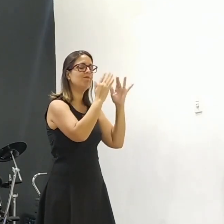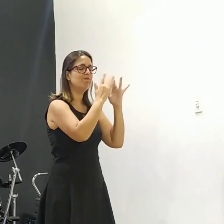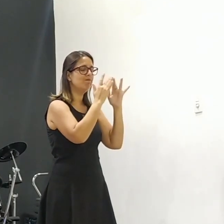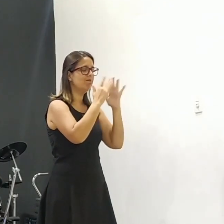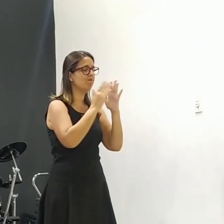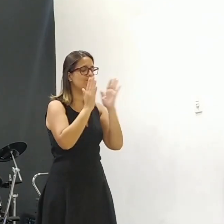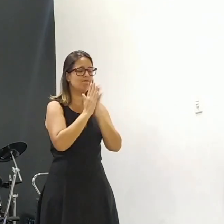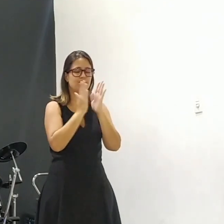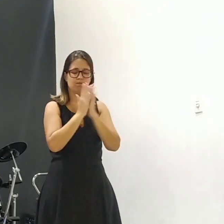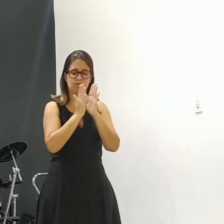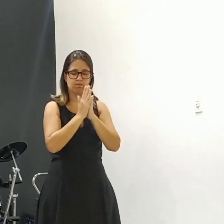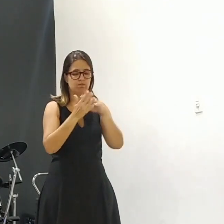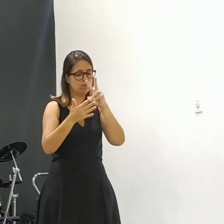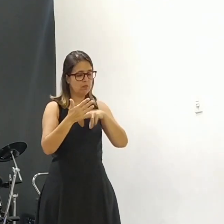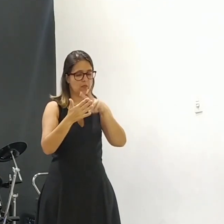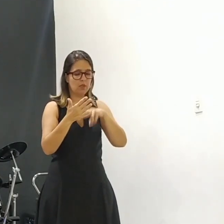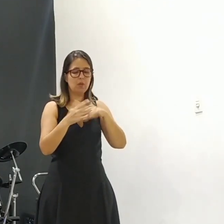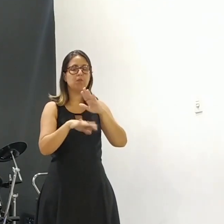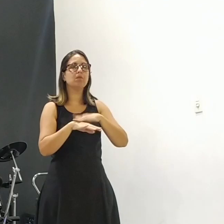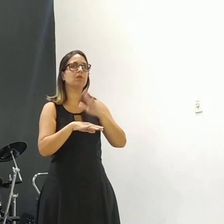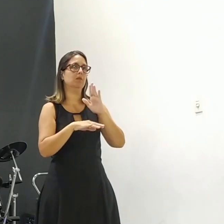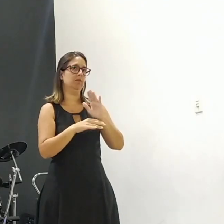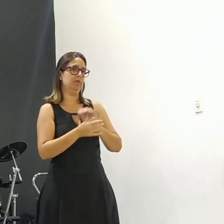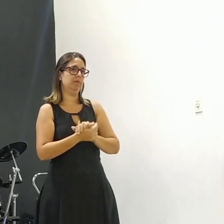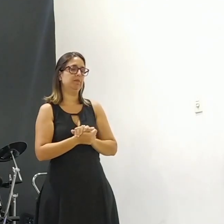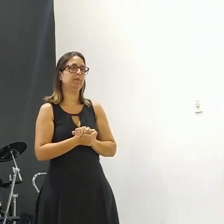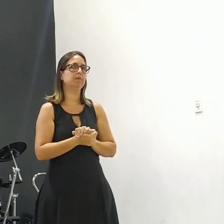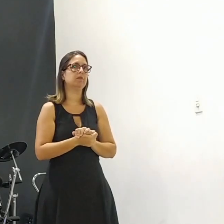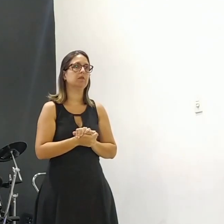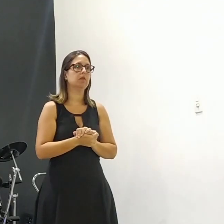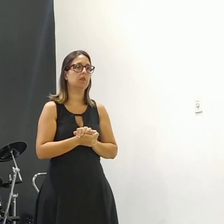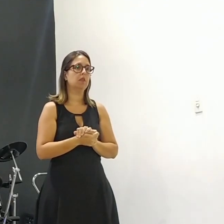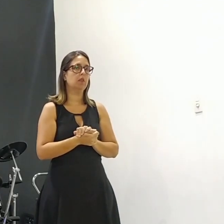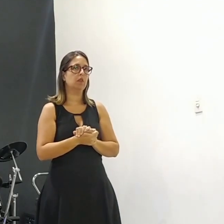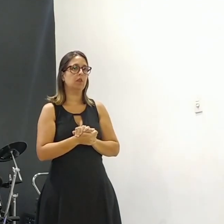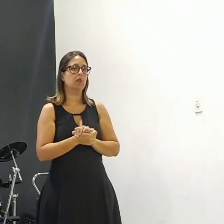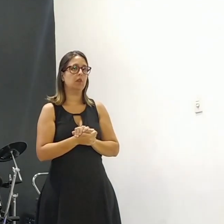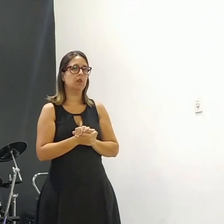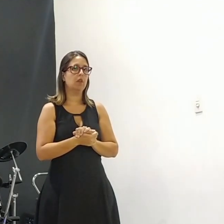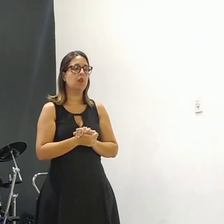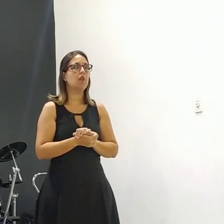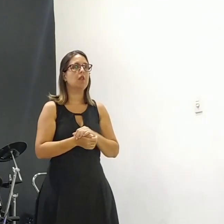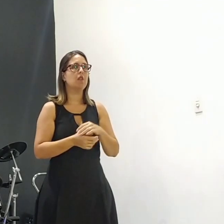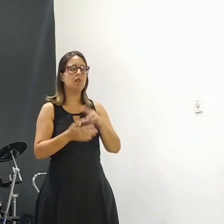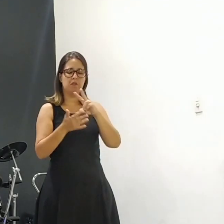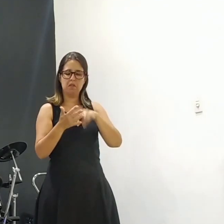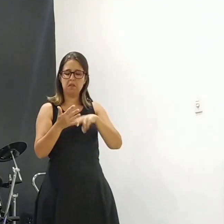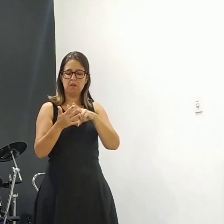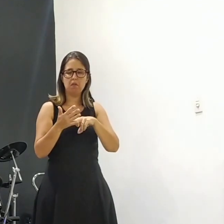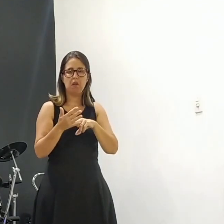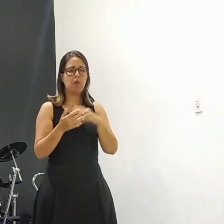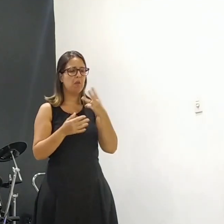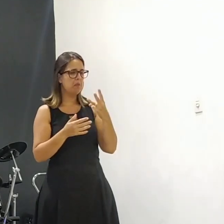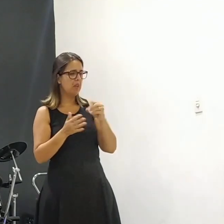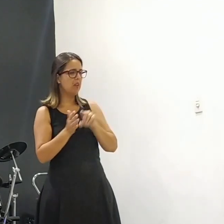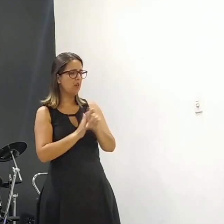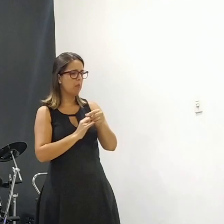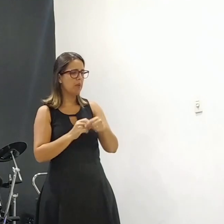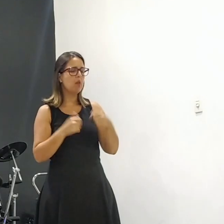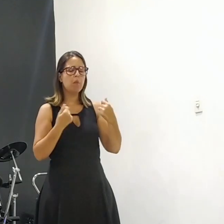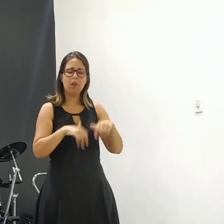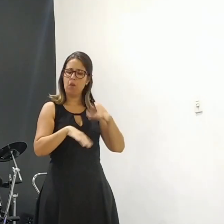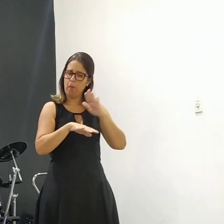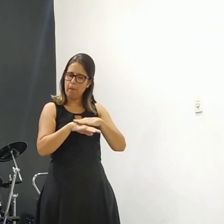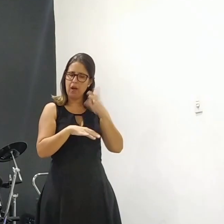ore mais, leia mais. Eu estou lendo 3 capítulos, preciso ler mais, né? Eu estou